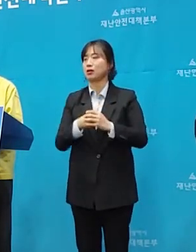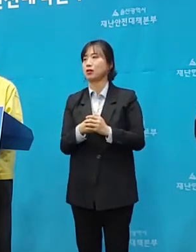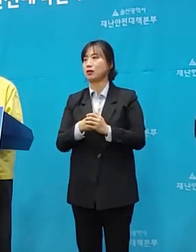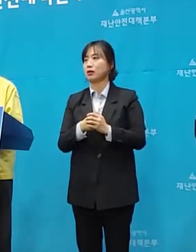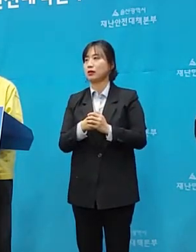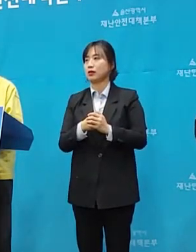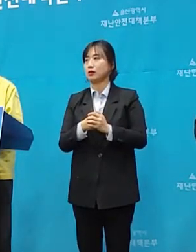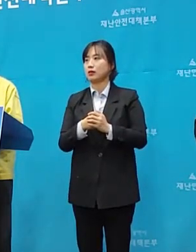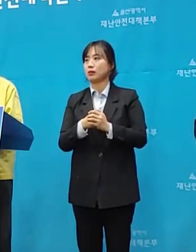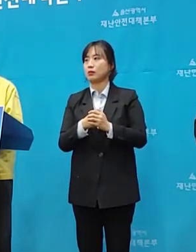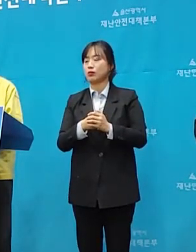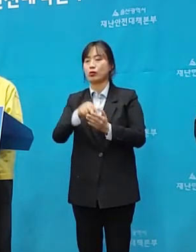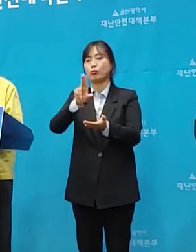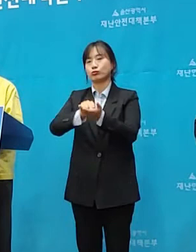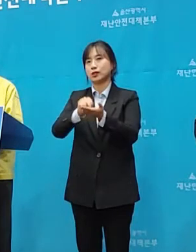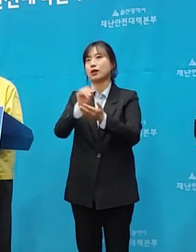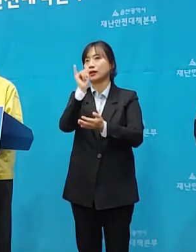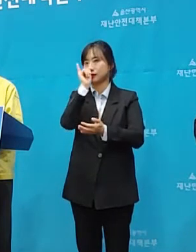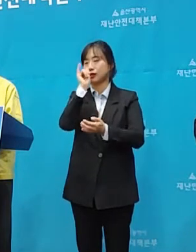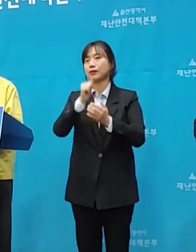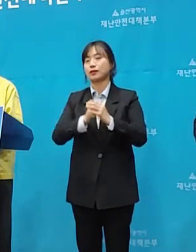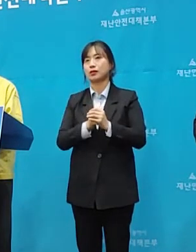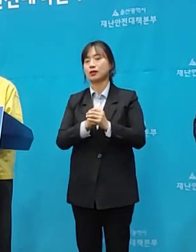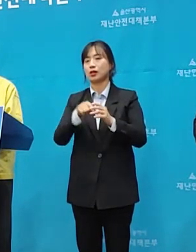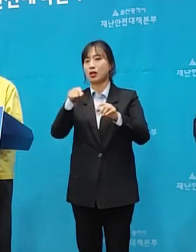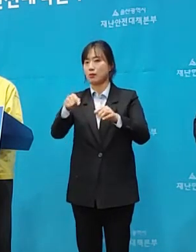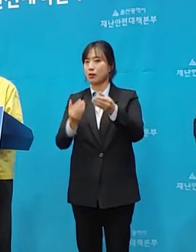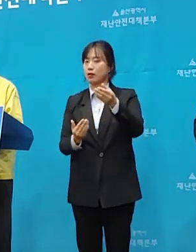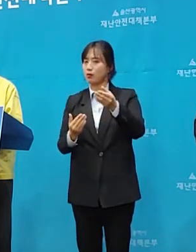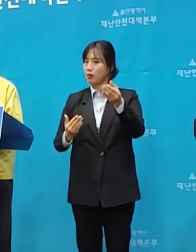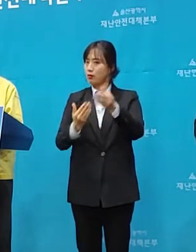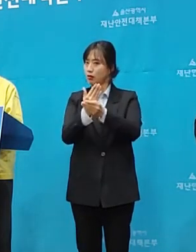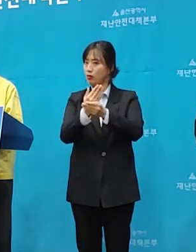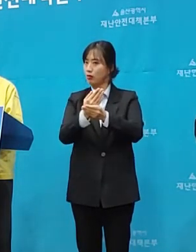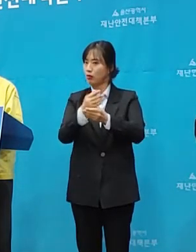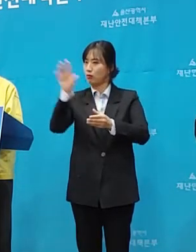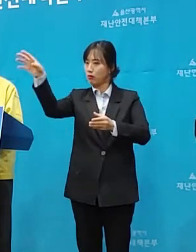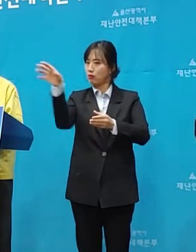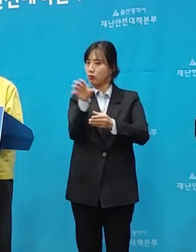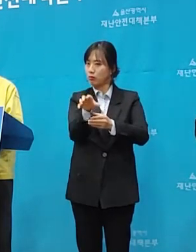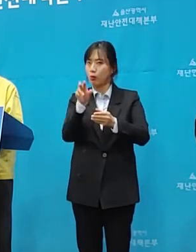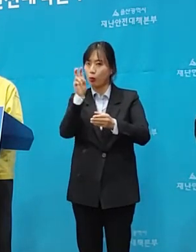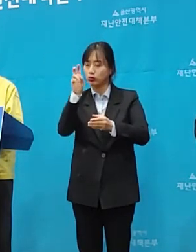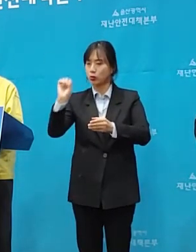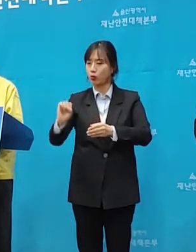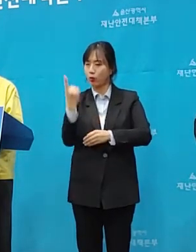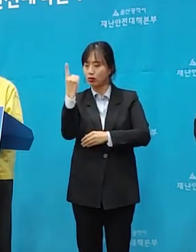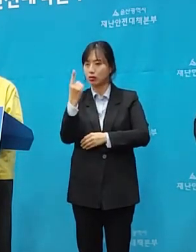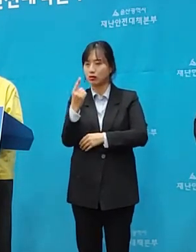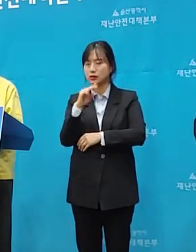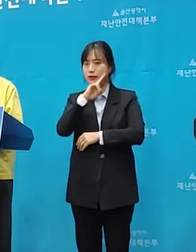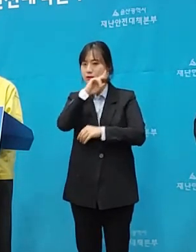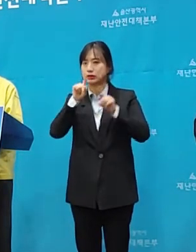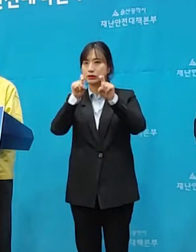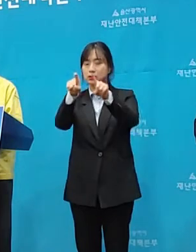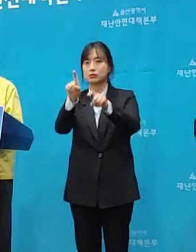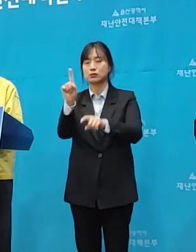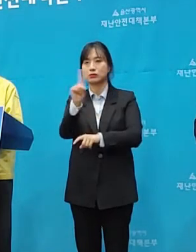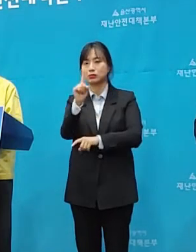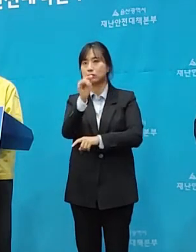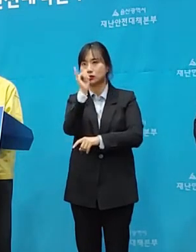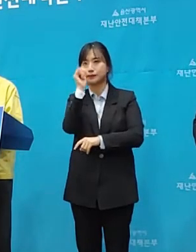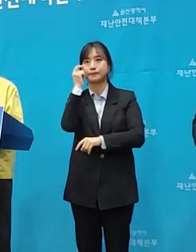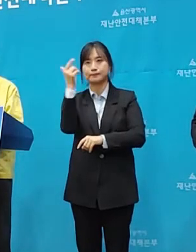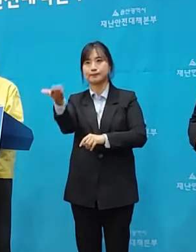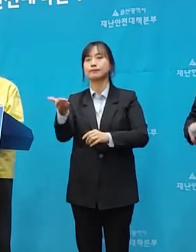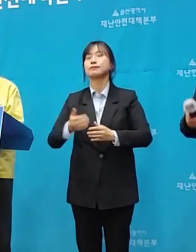상태로 운항했다 뭐 이런 것들이 있었는데 이번 사고에 혹시 좀 그런 사고 원인으로 좀 지목될 만한 부분 혹시 확인된 게